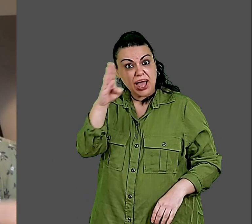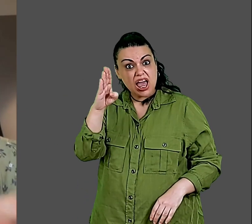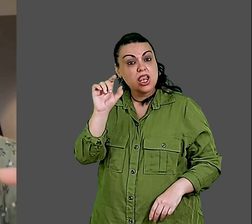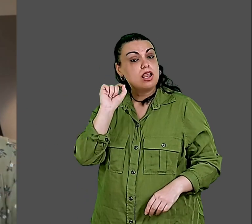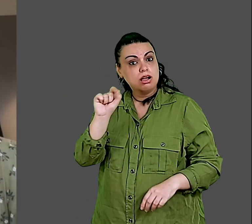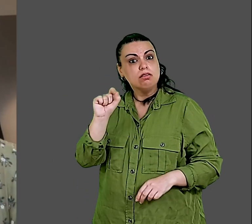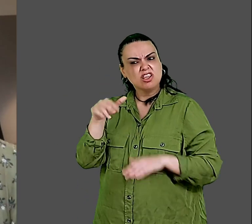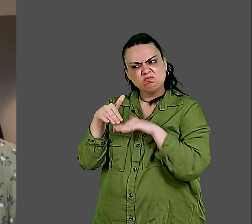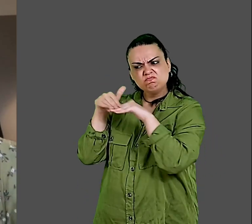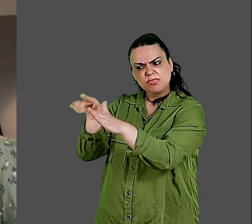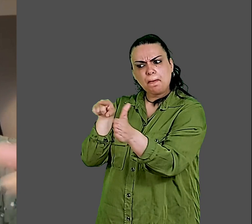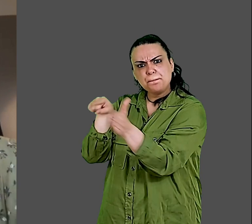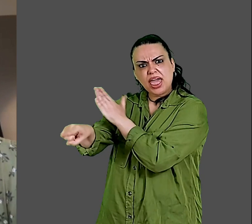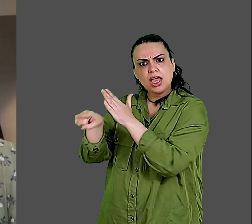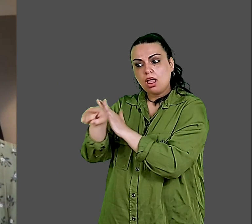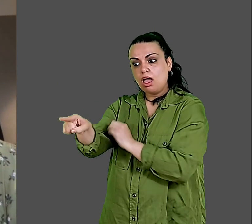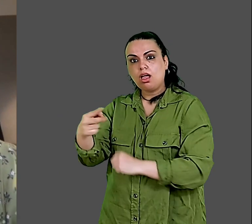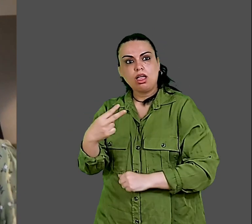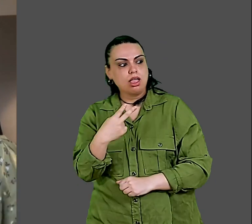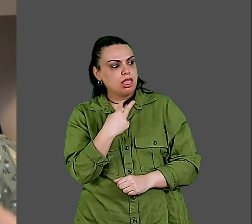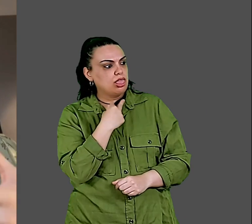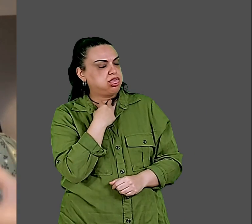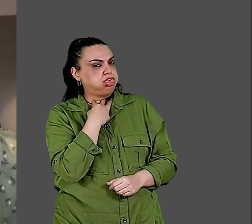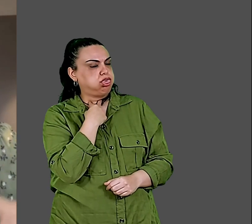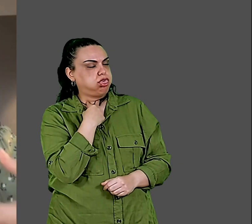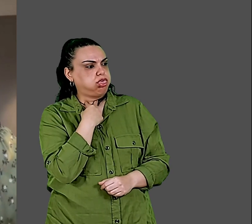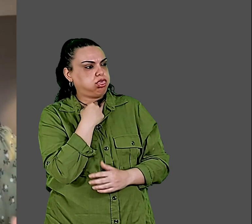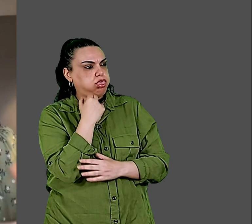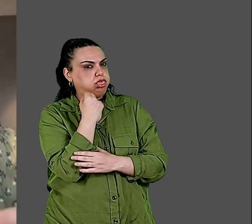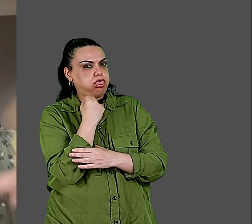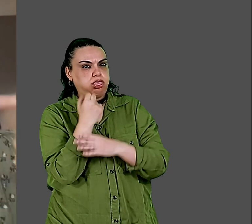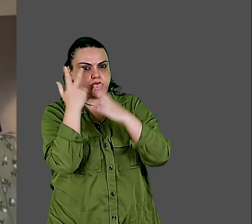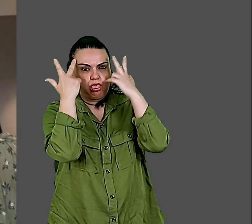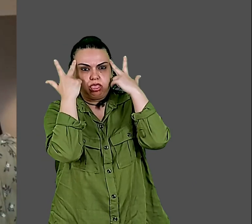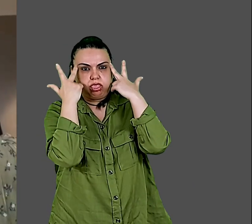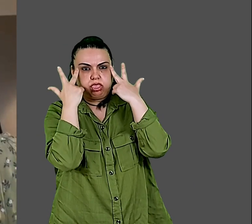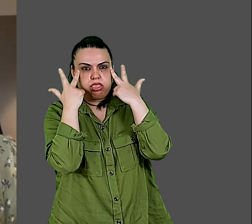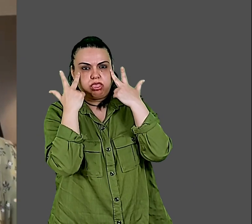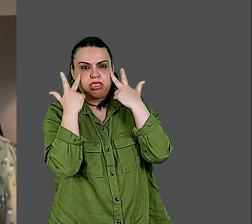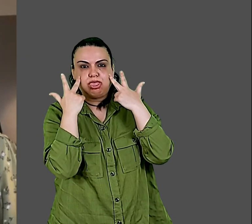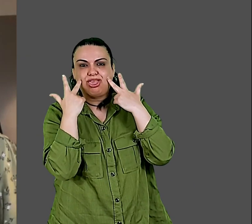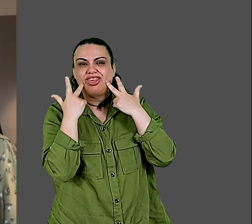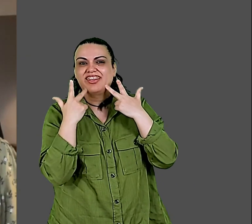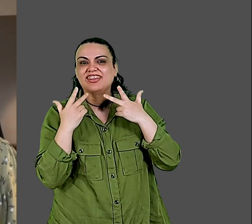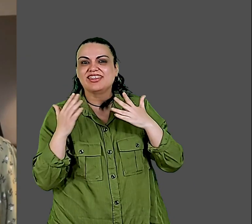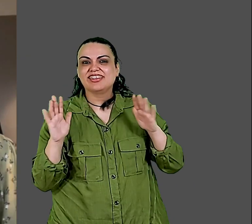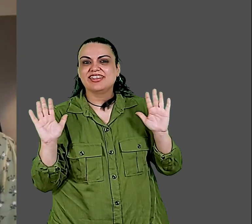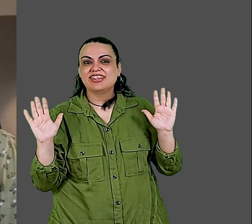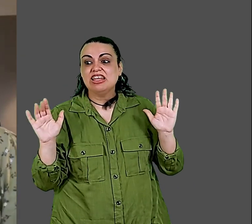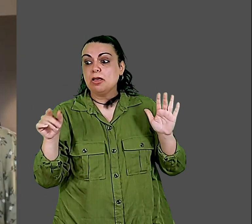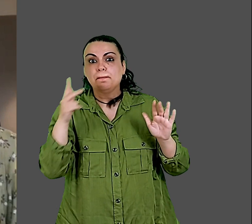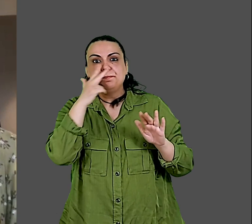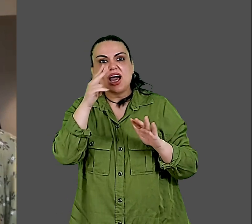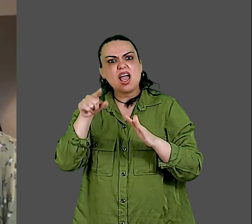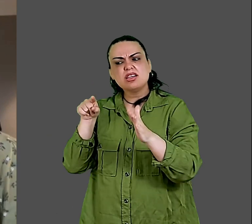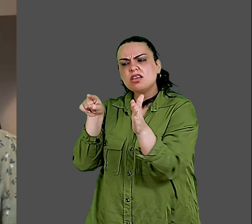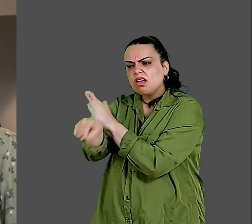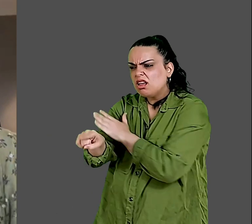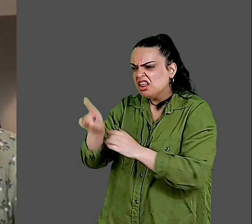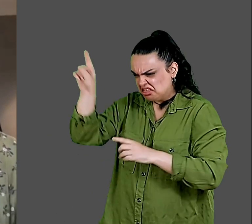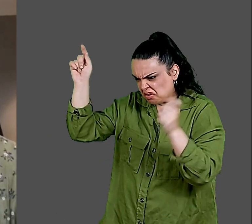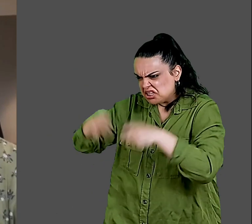O que é uma pergunta retórica? Não precisa de resposta, porque a resposta já está implícita na pergunta, sobre a perspectiva de